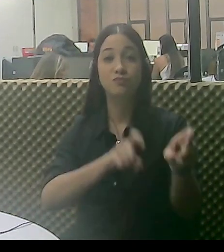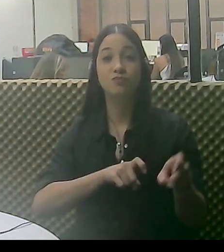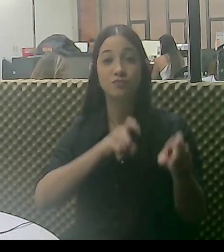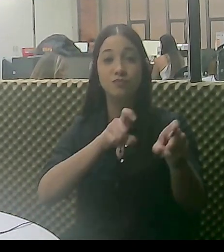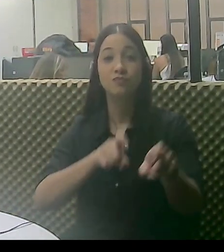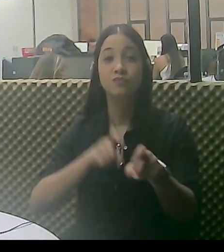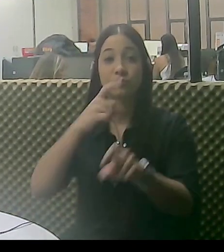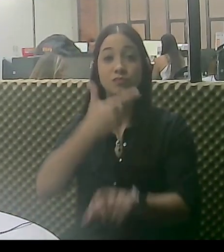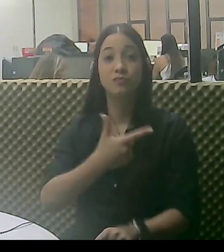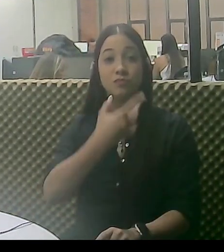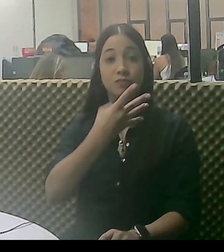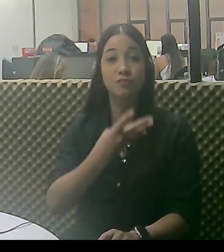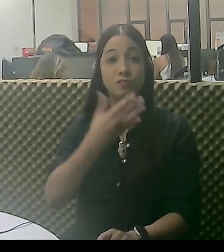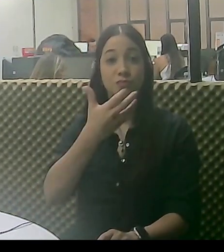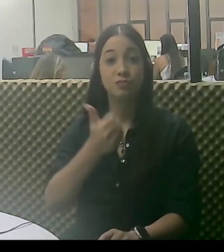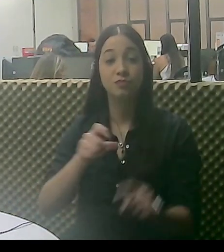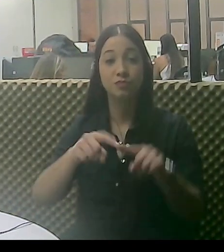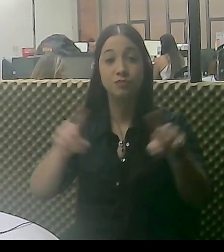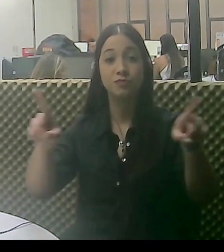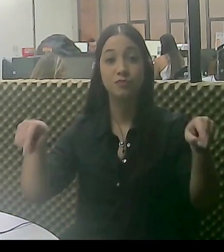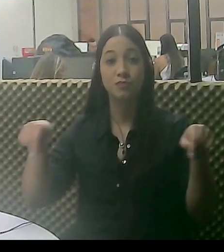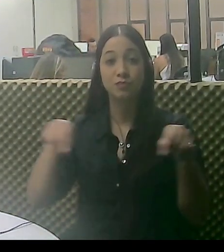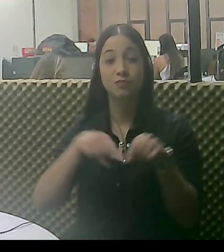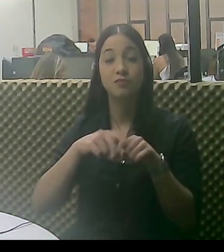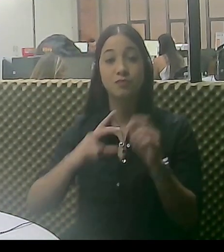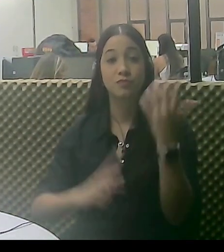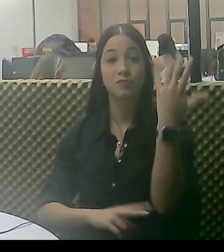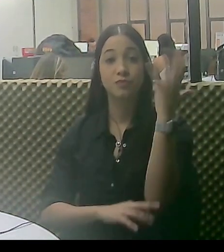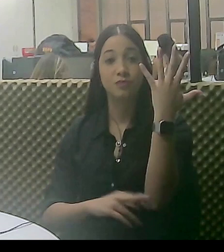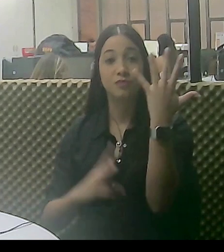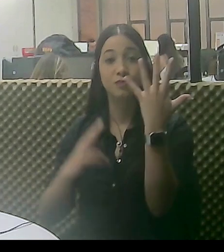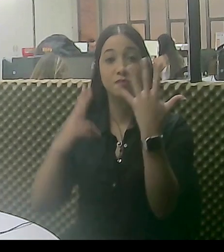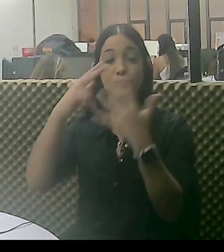de 241 lotes e foram podadas